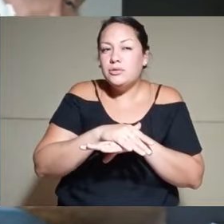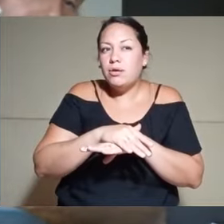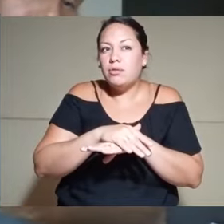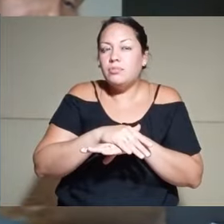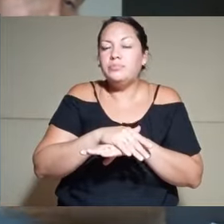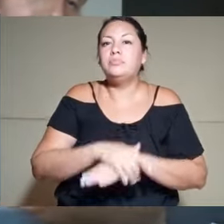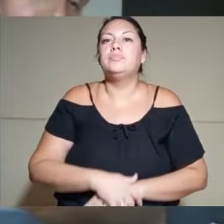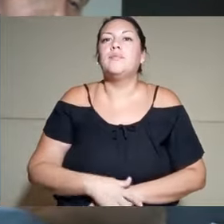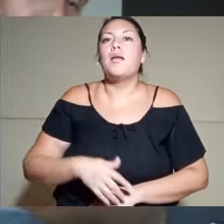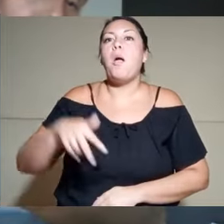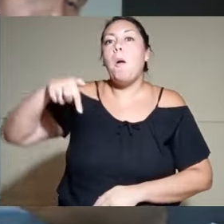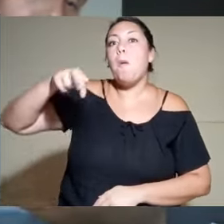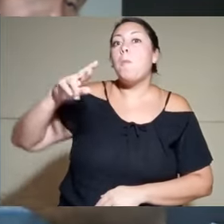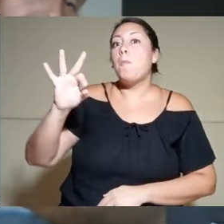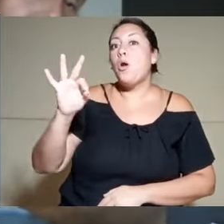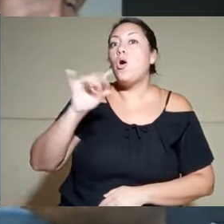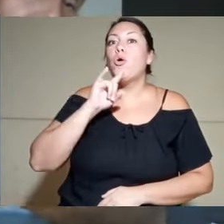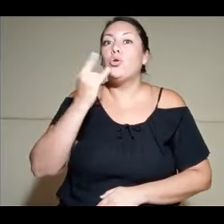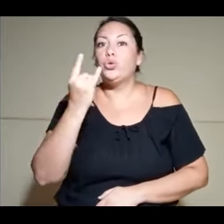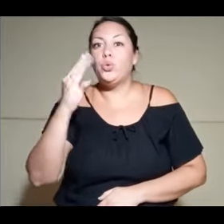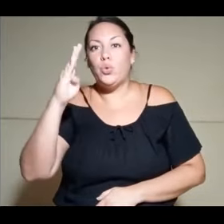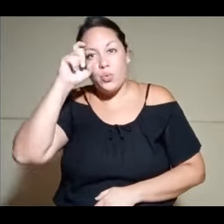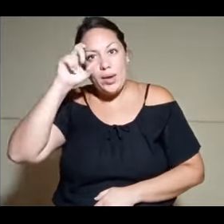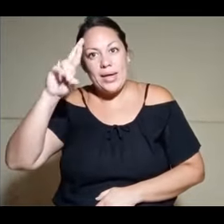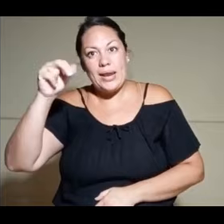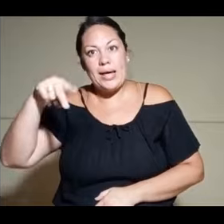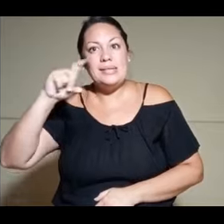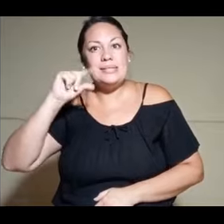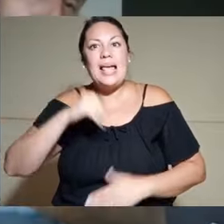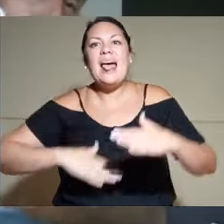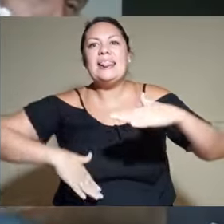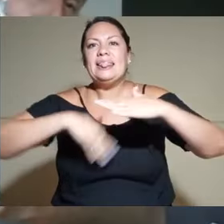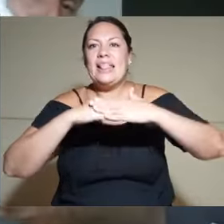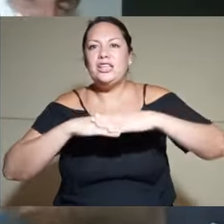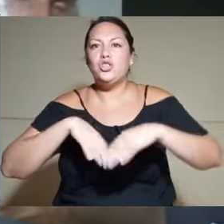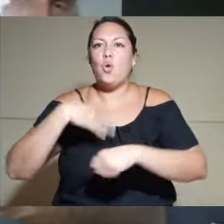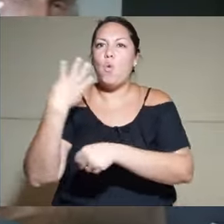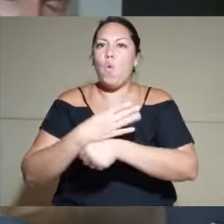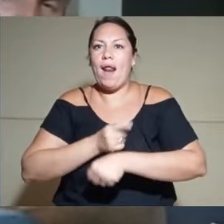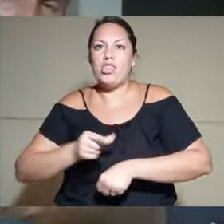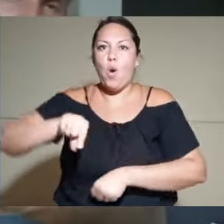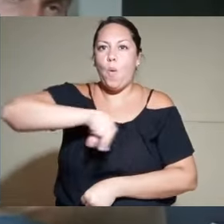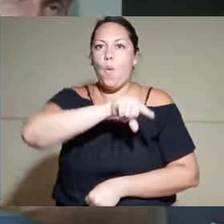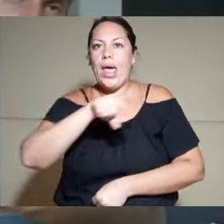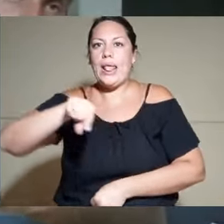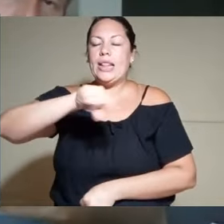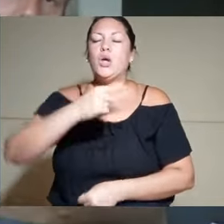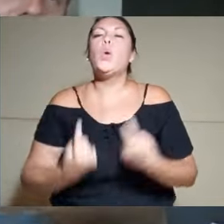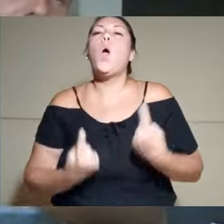la protuberancia, el bulbo apenas una partecita. Y el techo del cuarto Así que el piso del cuarto ventrículo es la